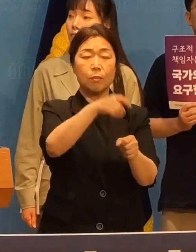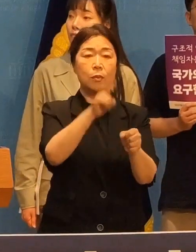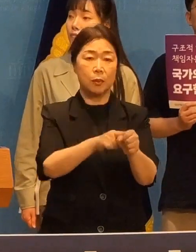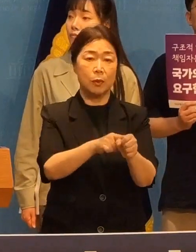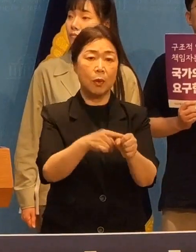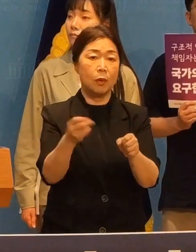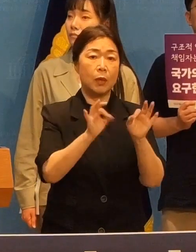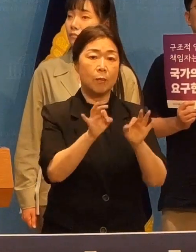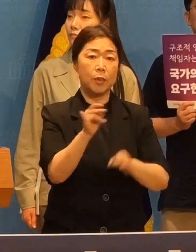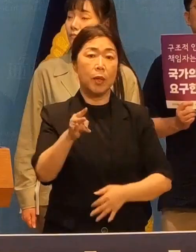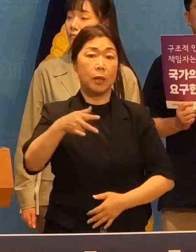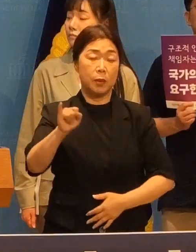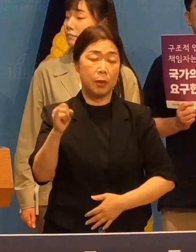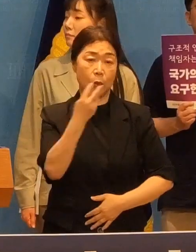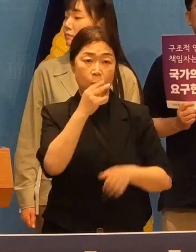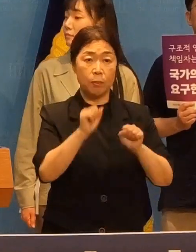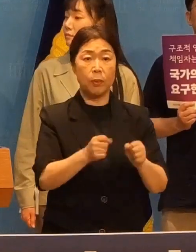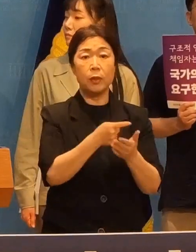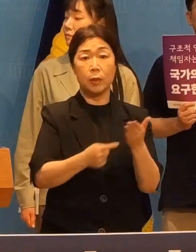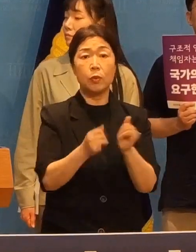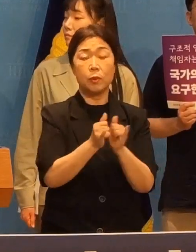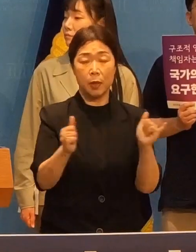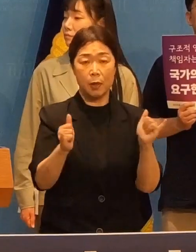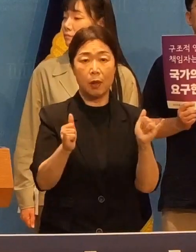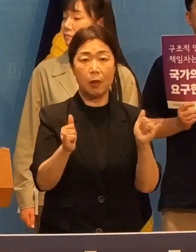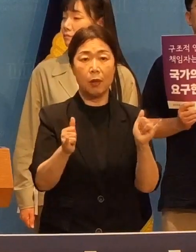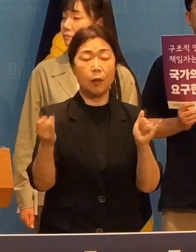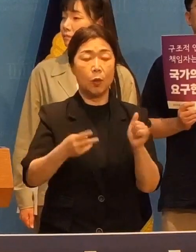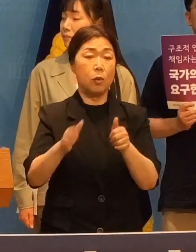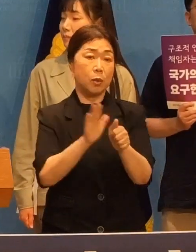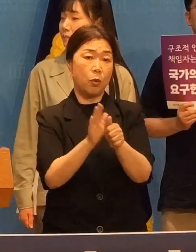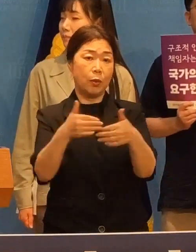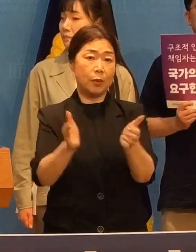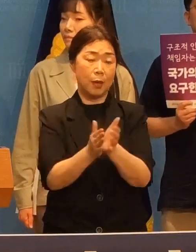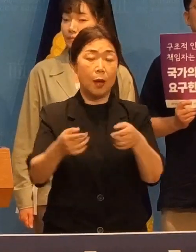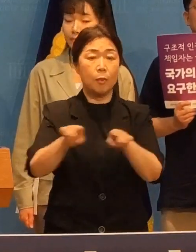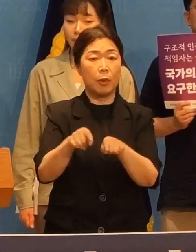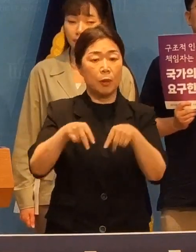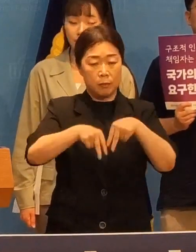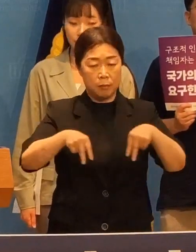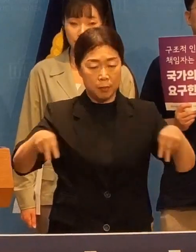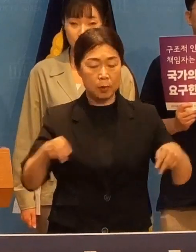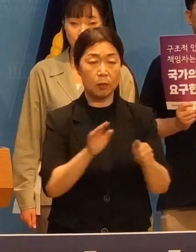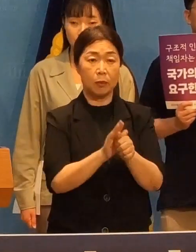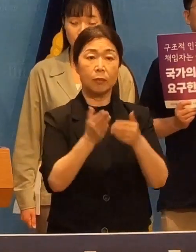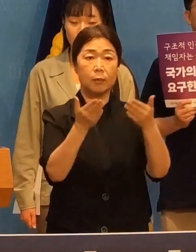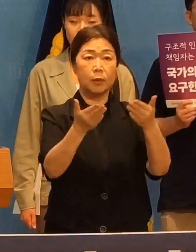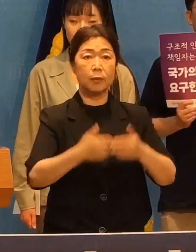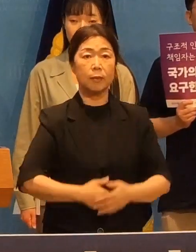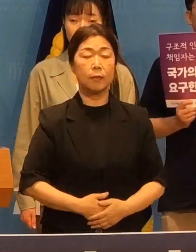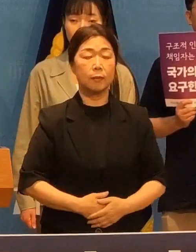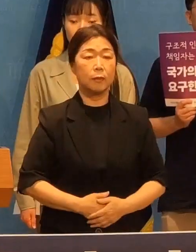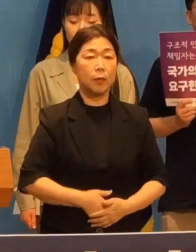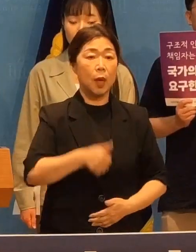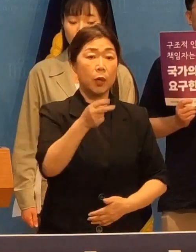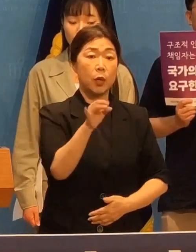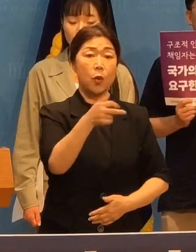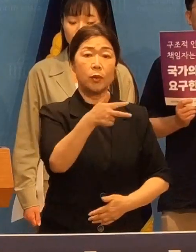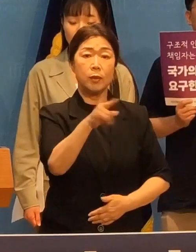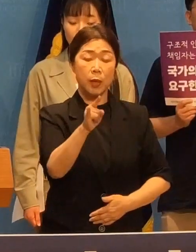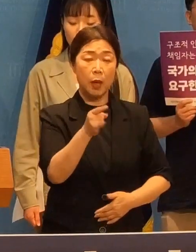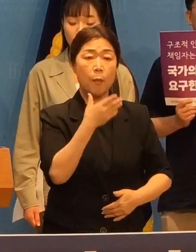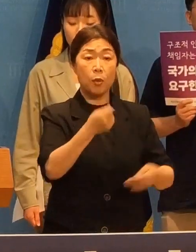집단 수용시설 피해 생존인 여러분, 그리고 지원단체가 함께 개최하게 되었습니다. 형제복지원과